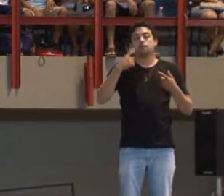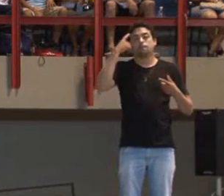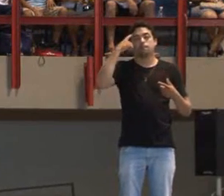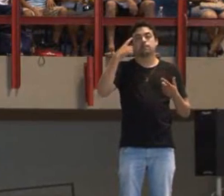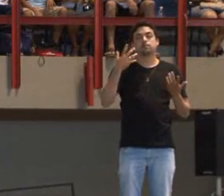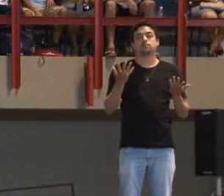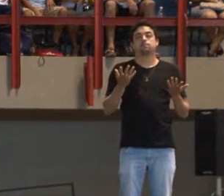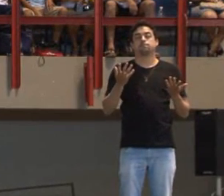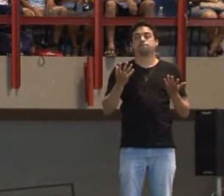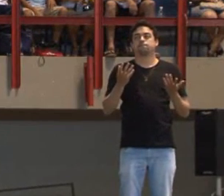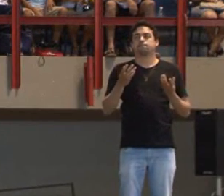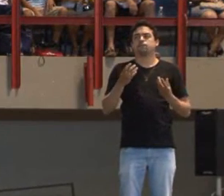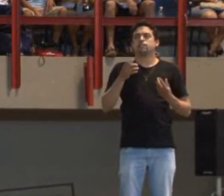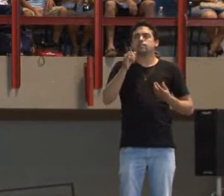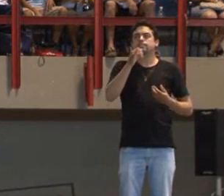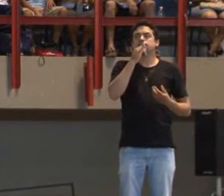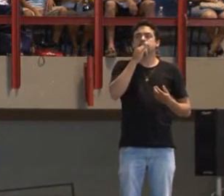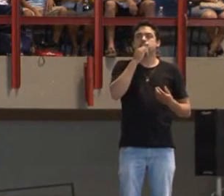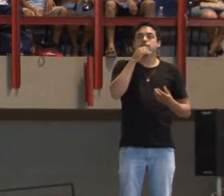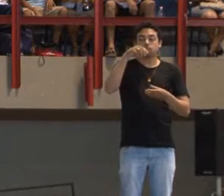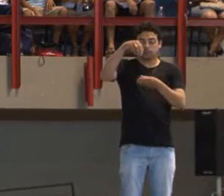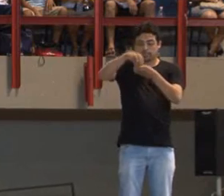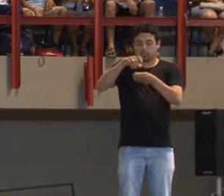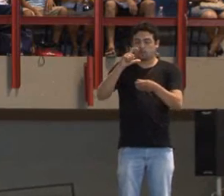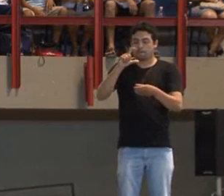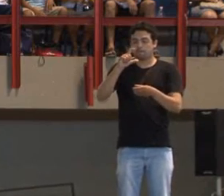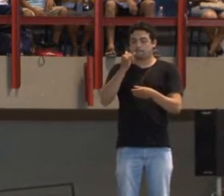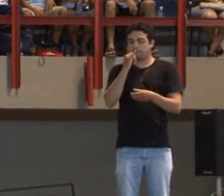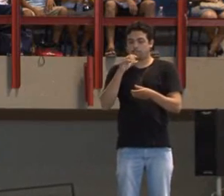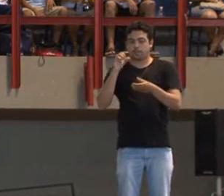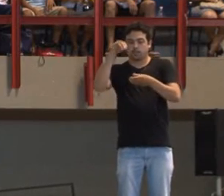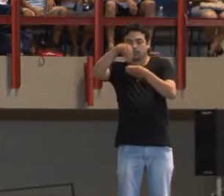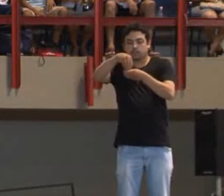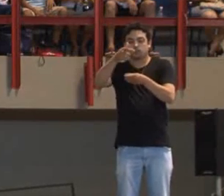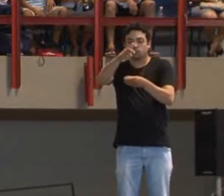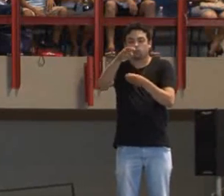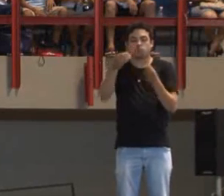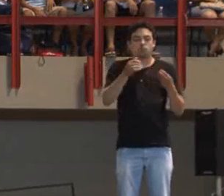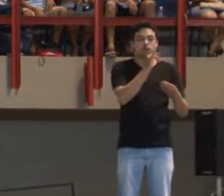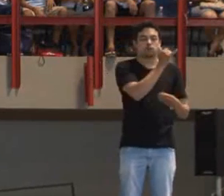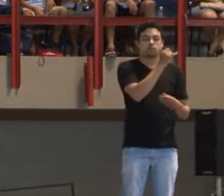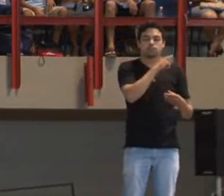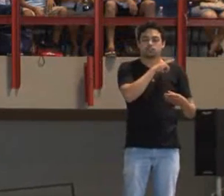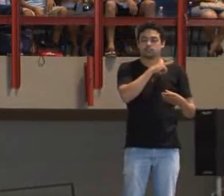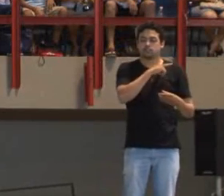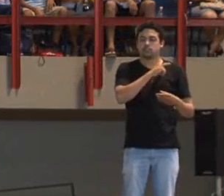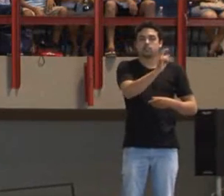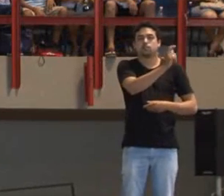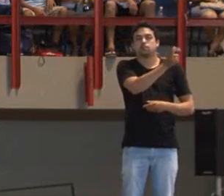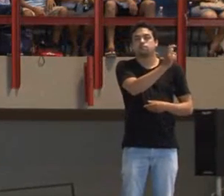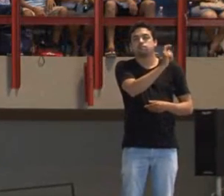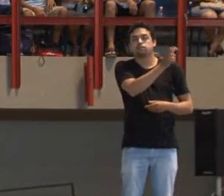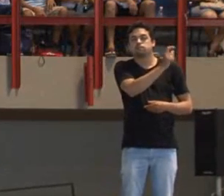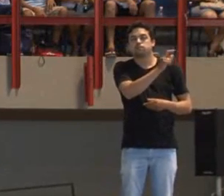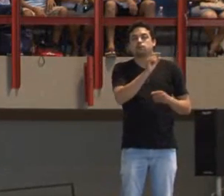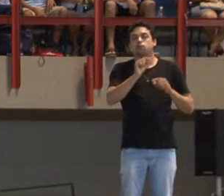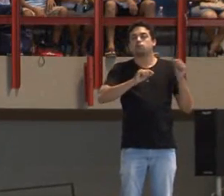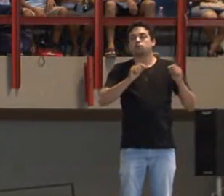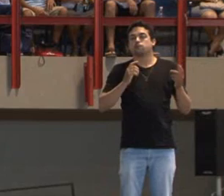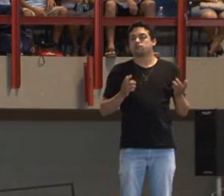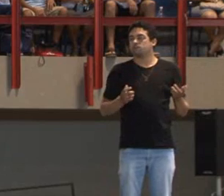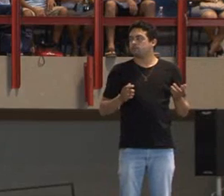mas e Delfrânio? Se não tem pilha, como que tem energia? E aquela chacoalhada que você deu na